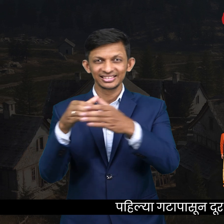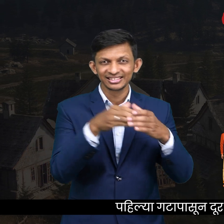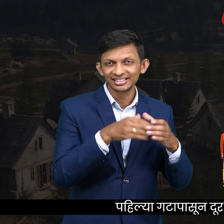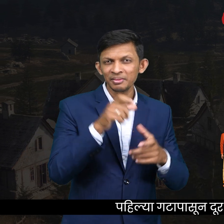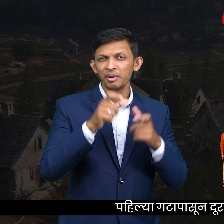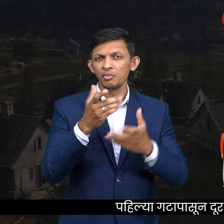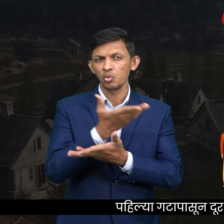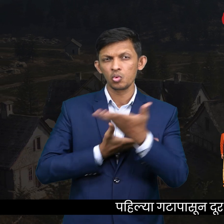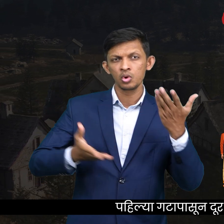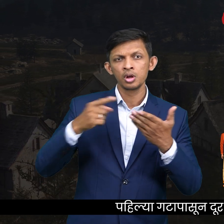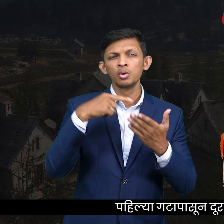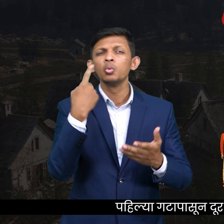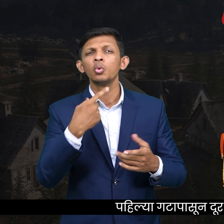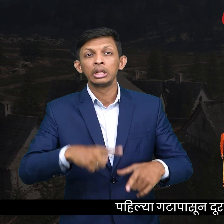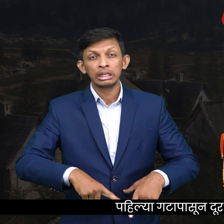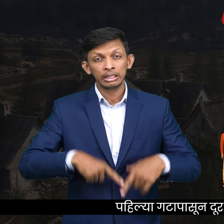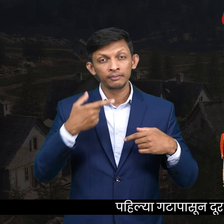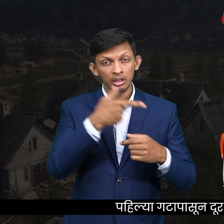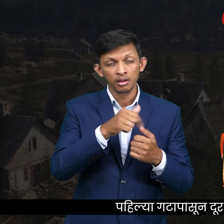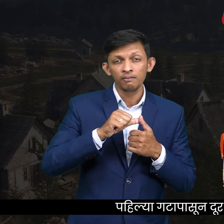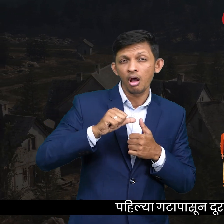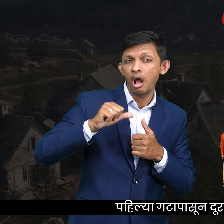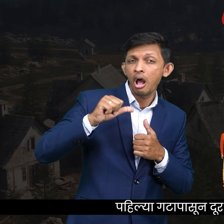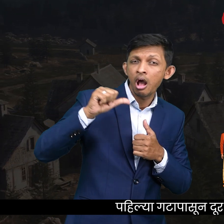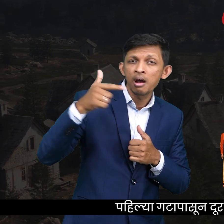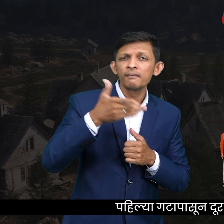पहिल्या गटापासून दूर राहणारे लोकांचा दुसरा गट